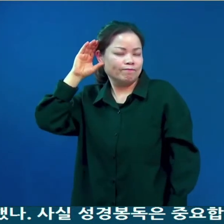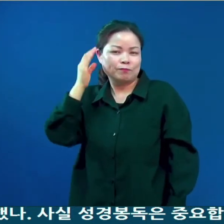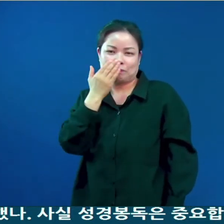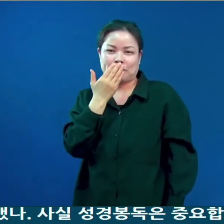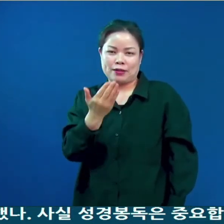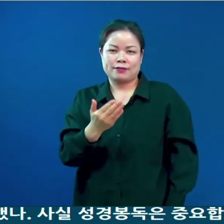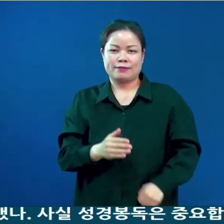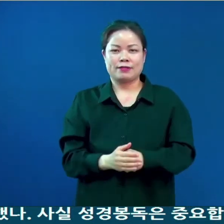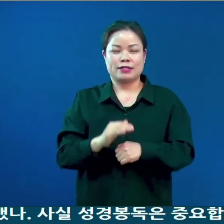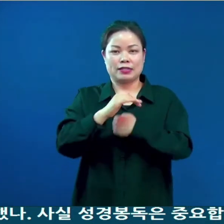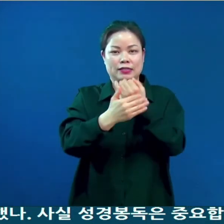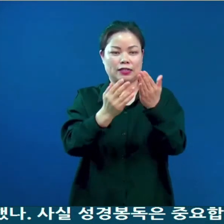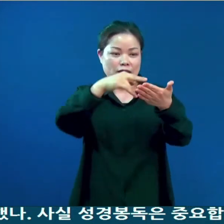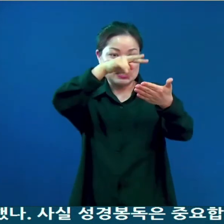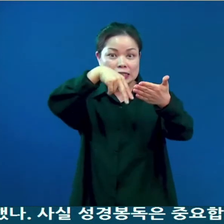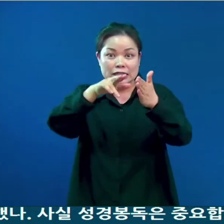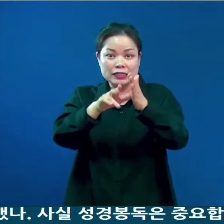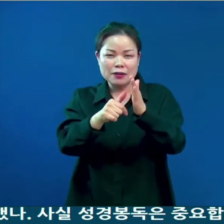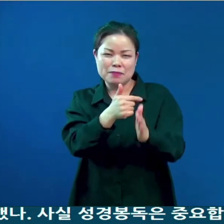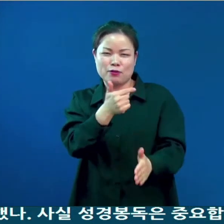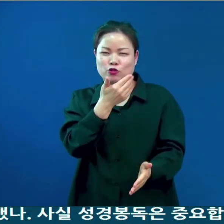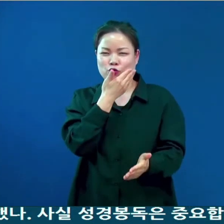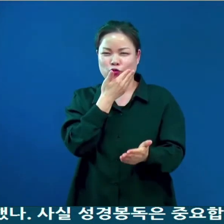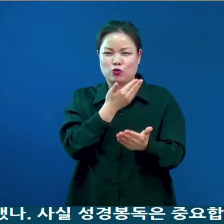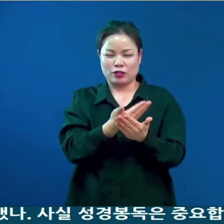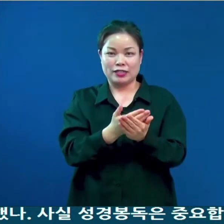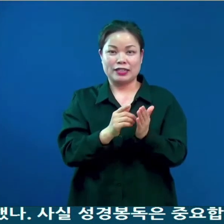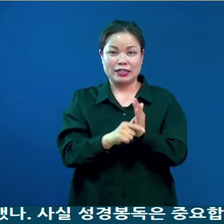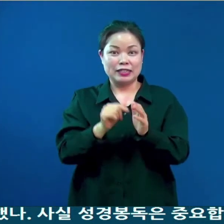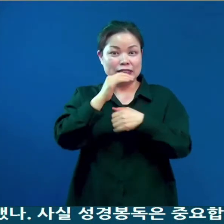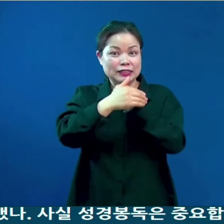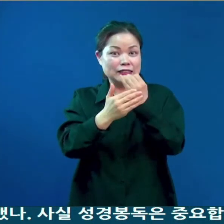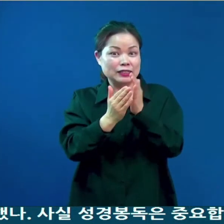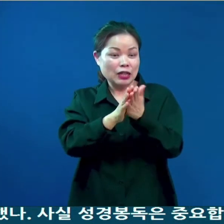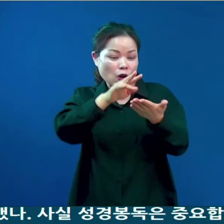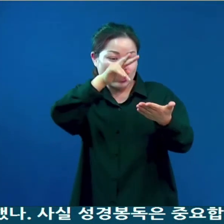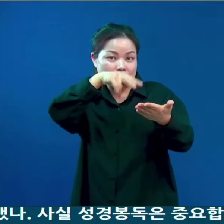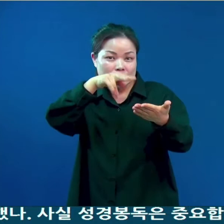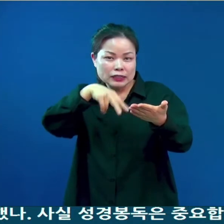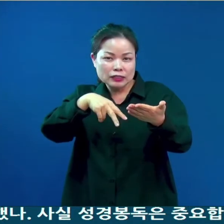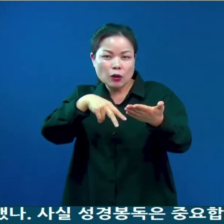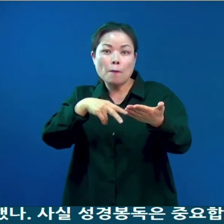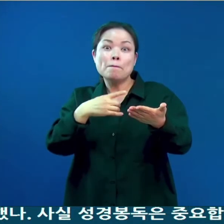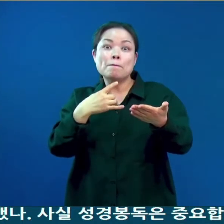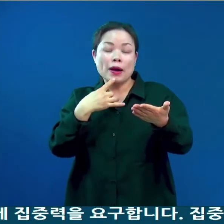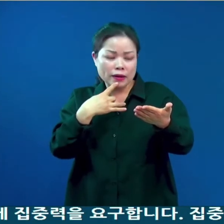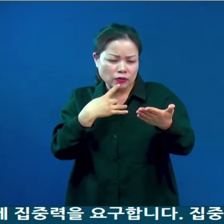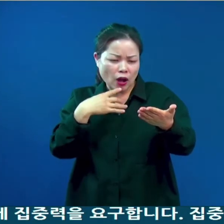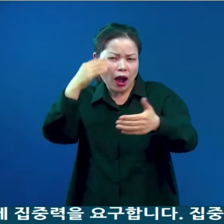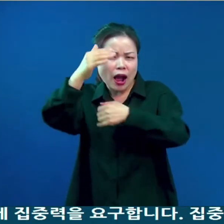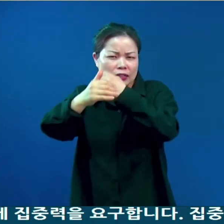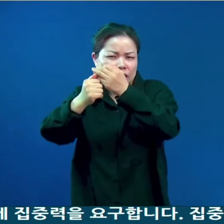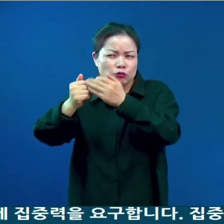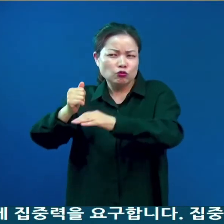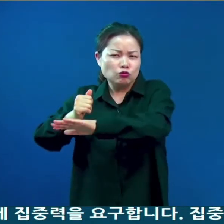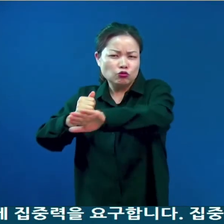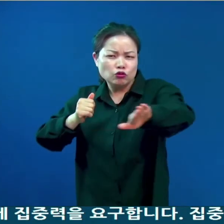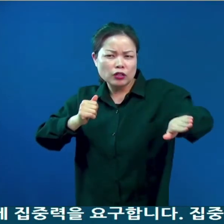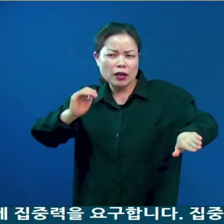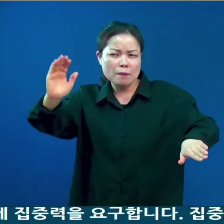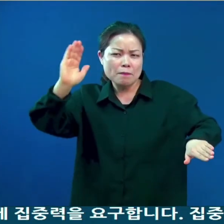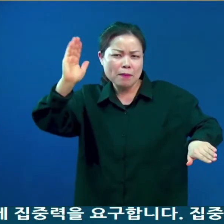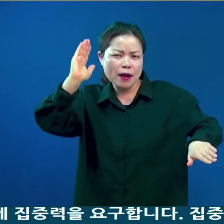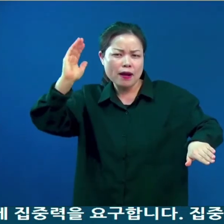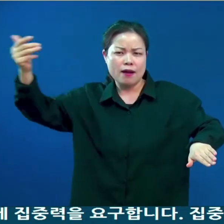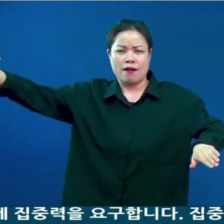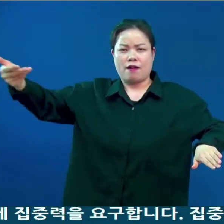때문에 이 성경 봉독 시간은 매우 중요합니다. 성경을 읽는 것만으로도 하나님께서 우리에게